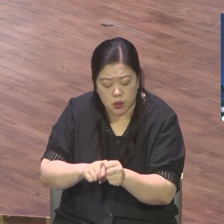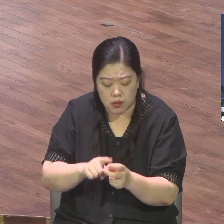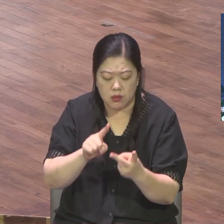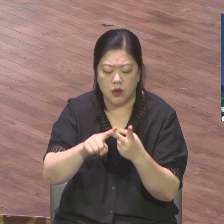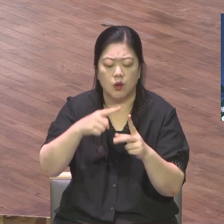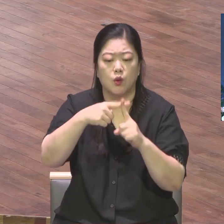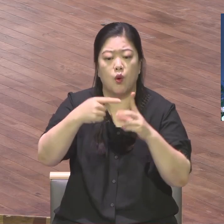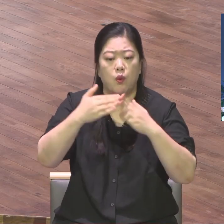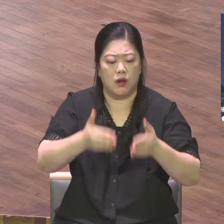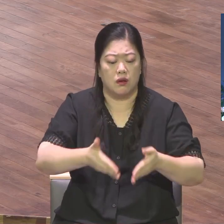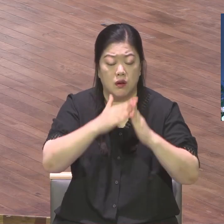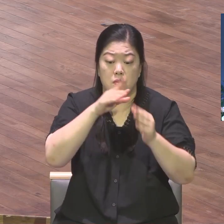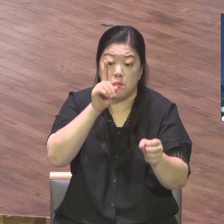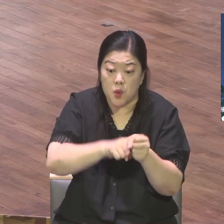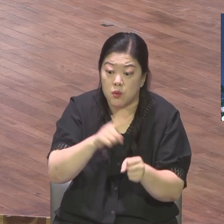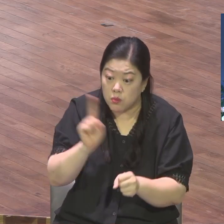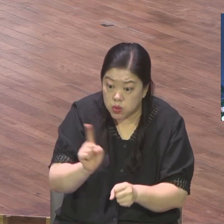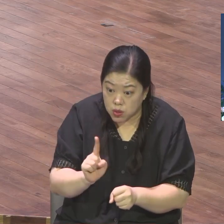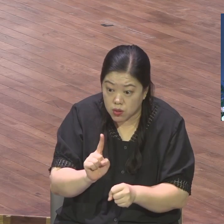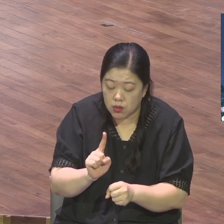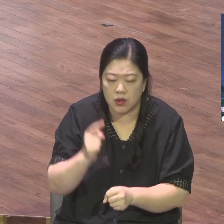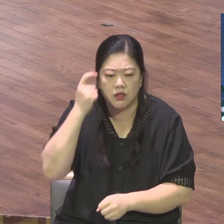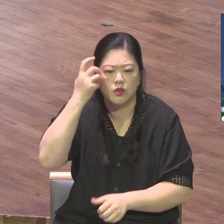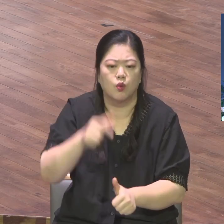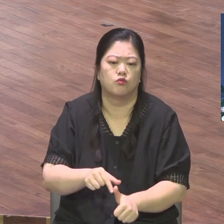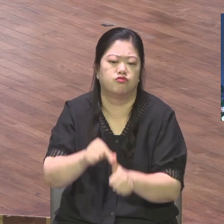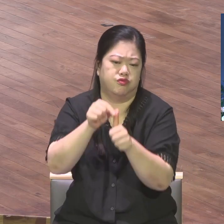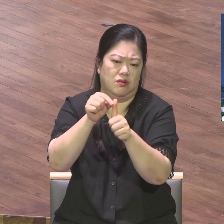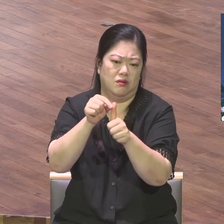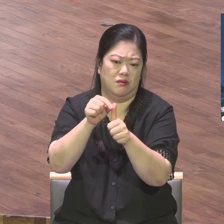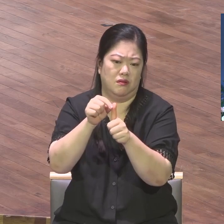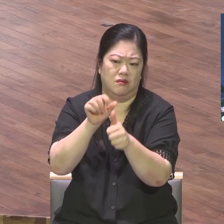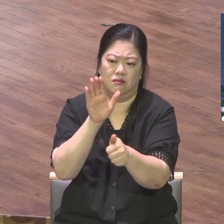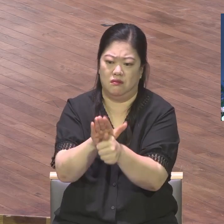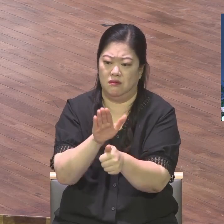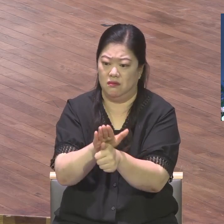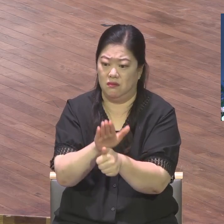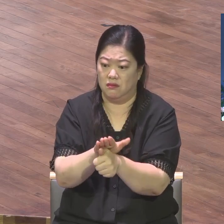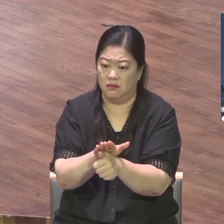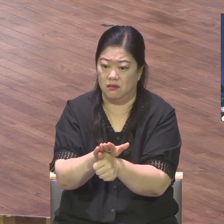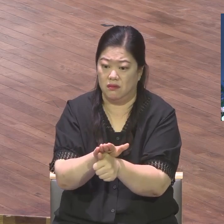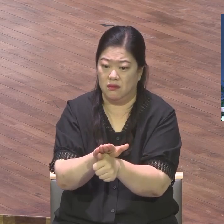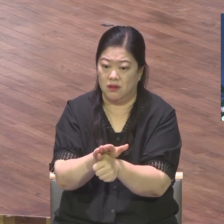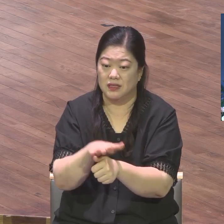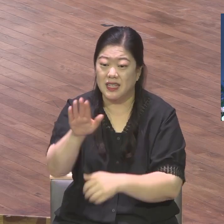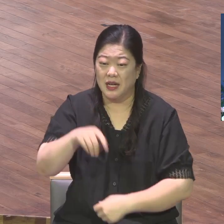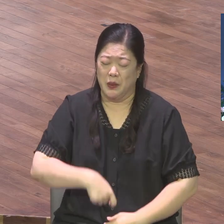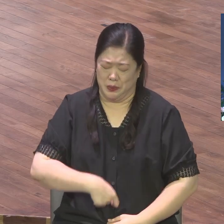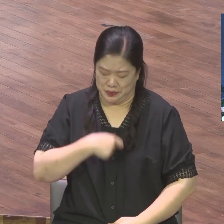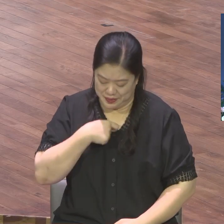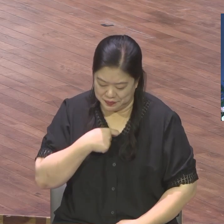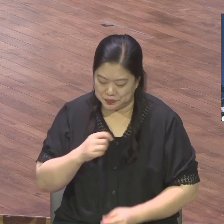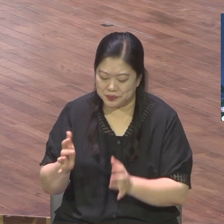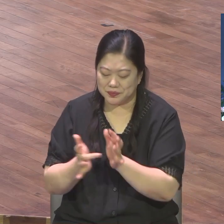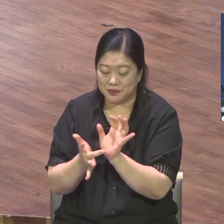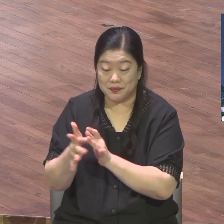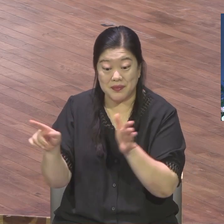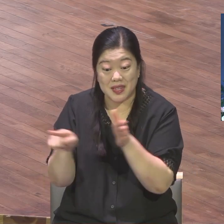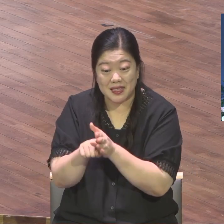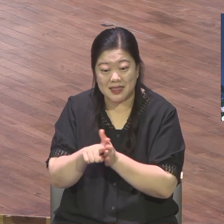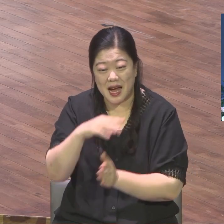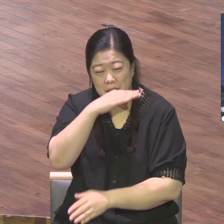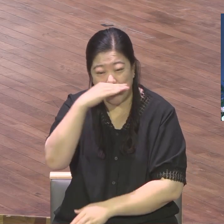은혜를 못 받으면요, 믿지 않으면요, 엄청 부담됩니다. 뭐가요? 전도, 선교. 내